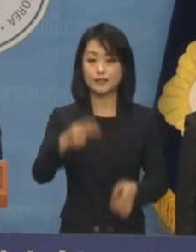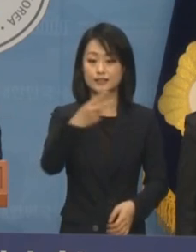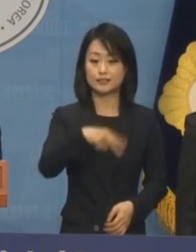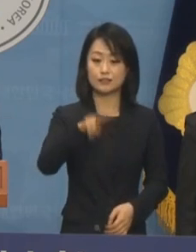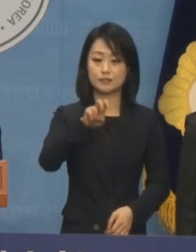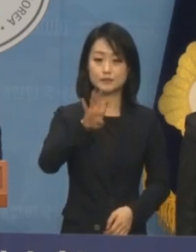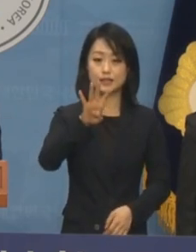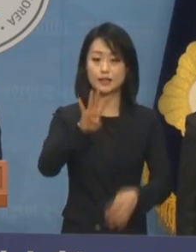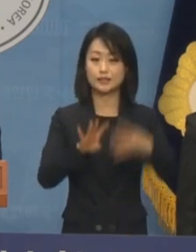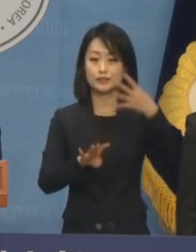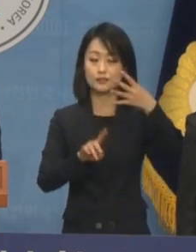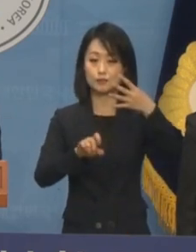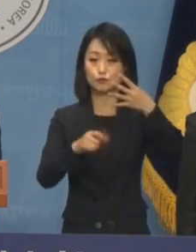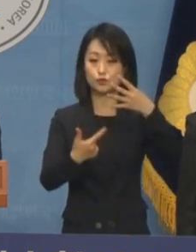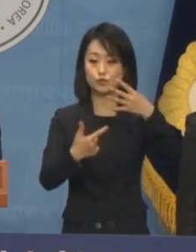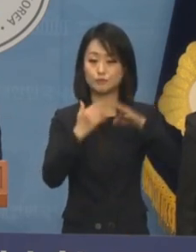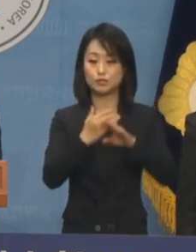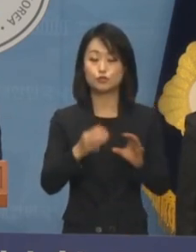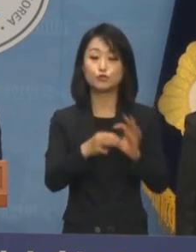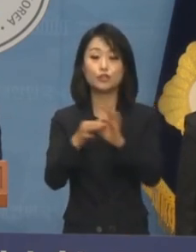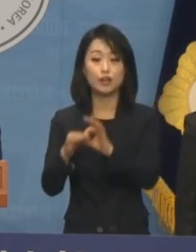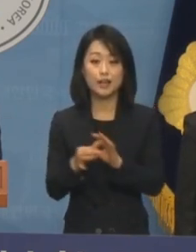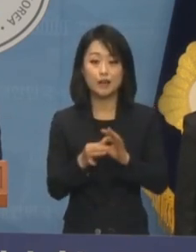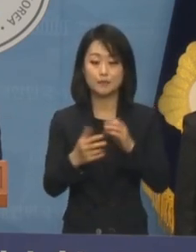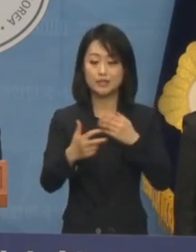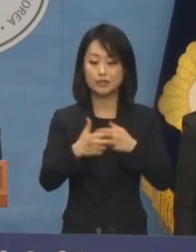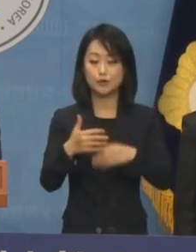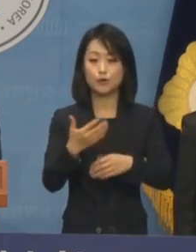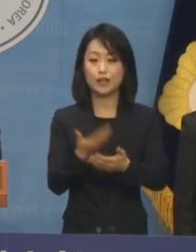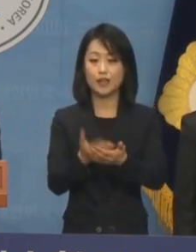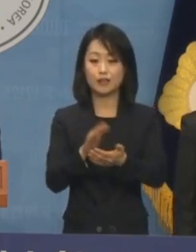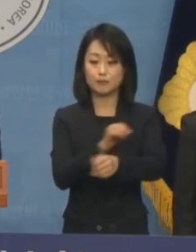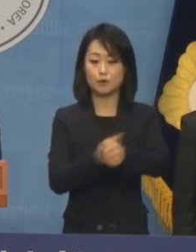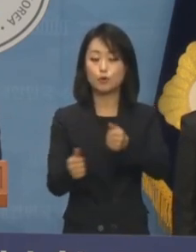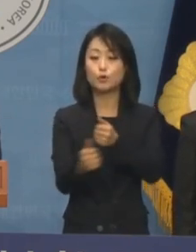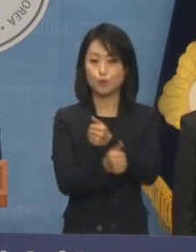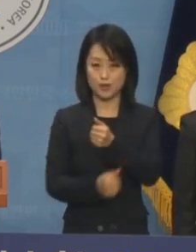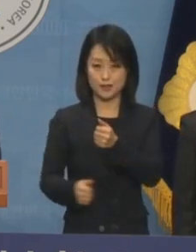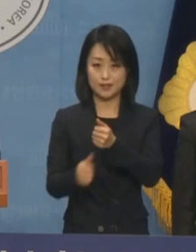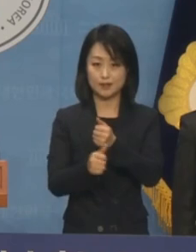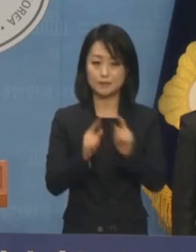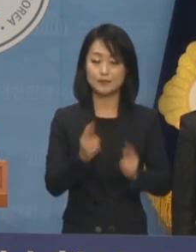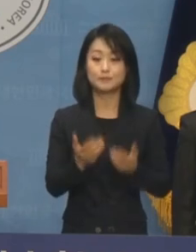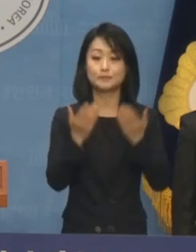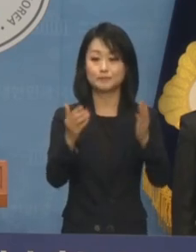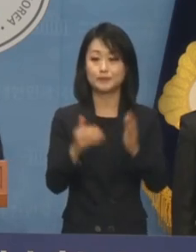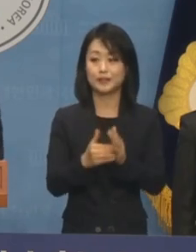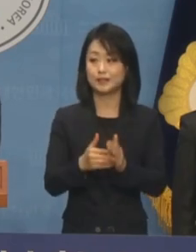2024년 4월 16일 더불어민주연합 의료개혁특별위원회 이상입니다.